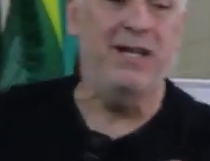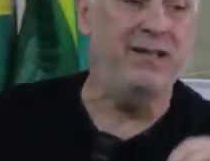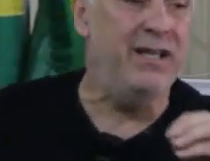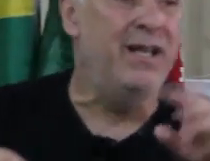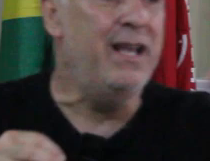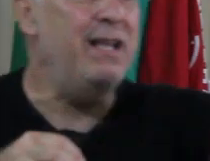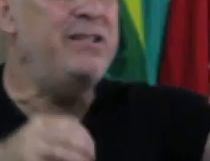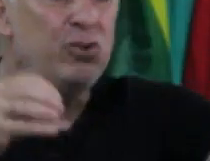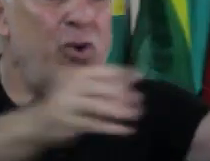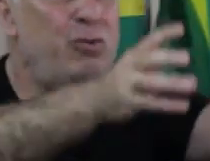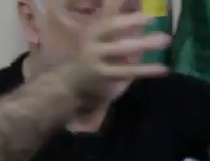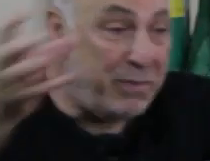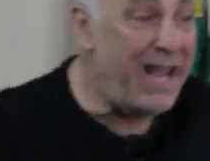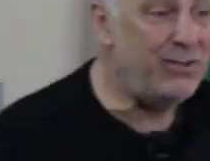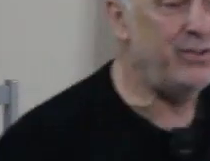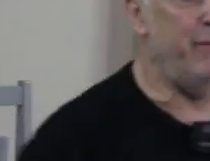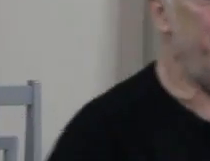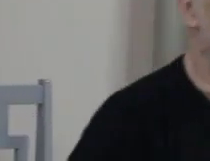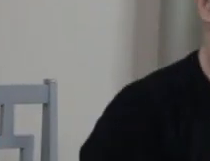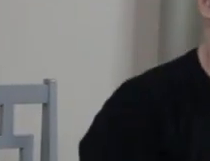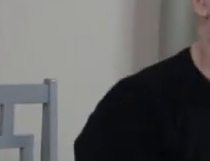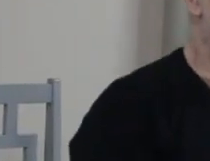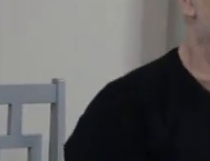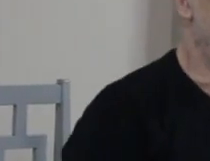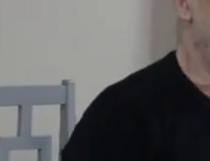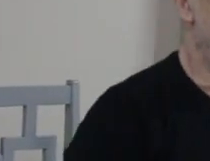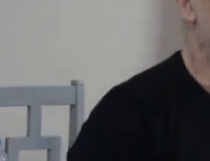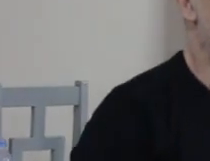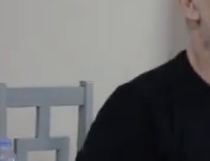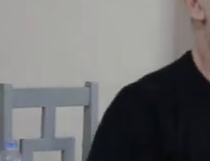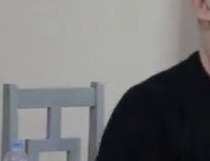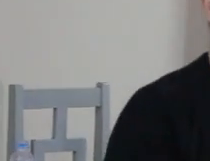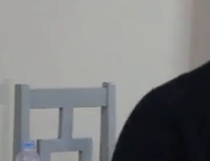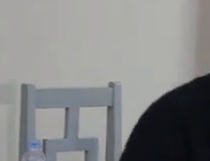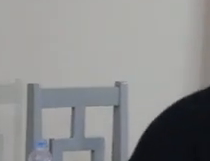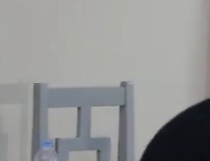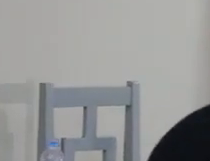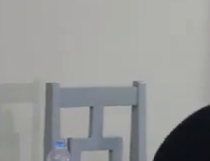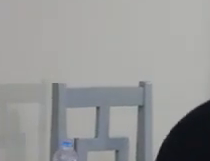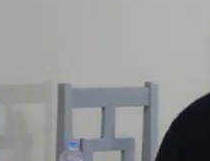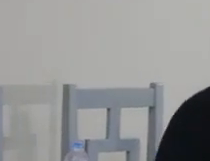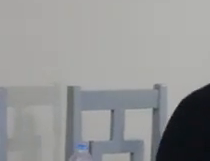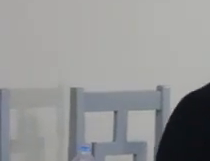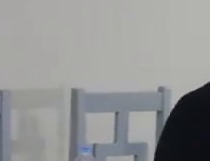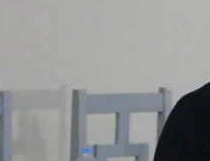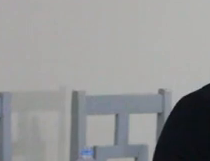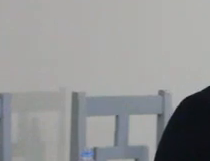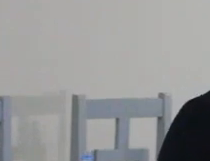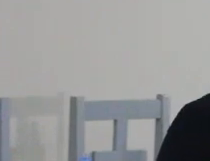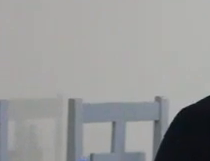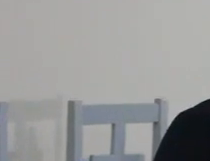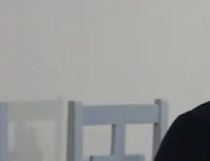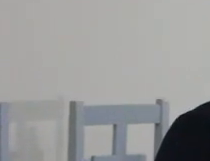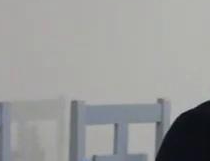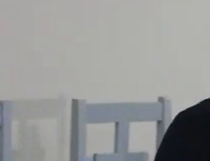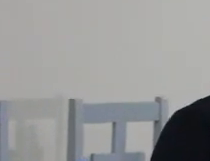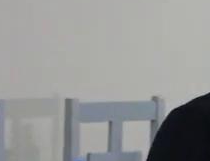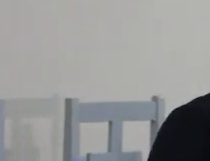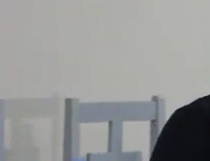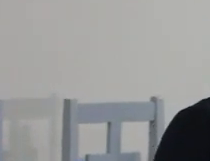é importante esses outros prédios que foram citados, porque isto é nossa